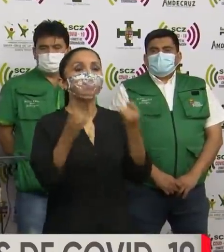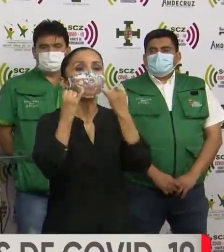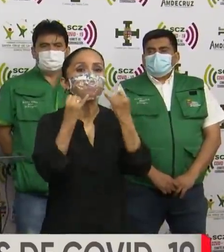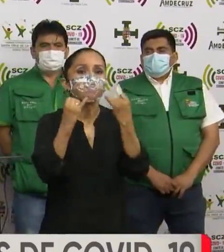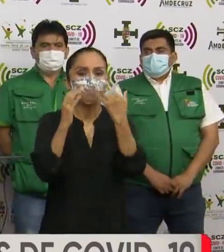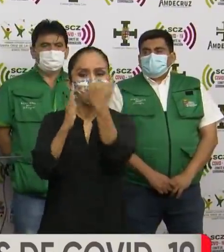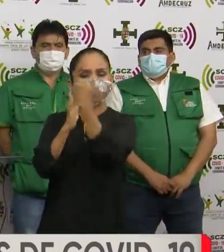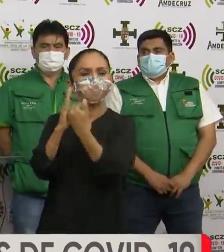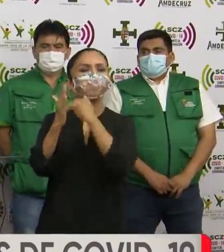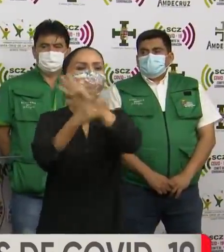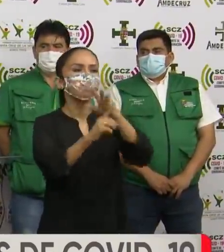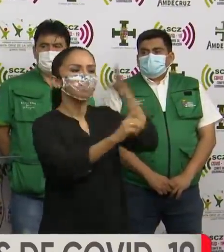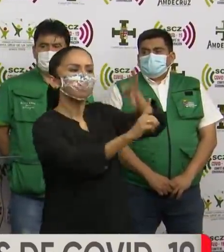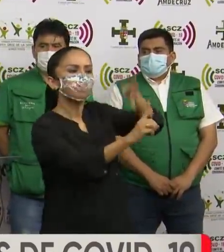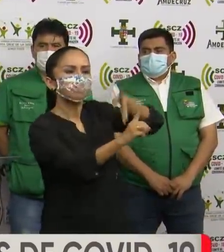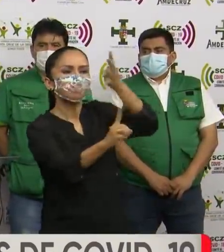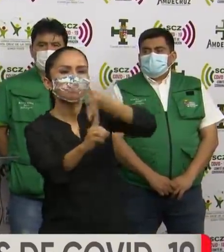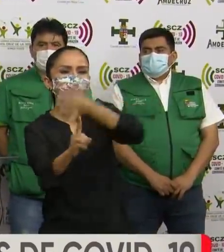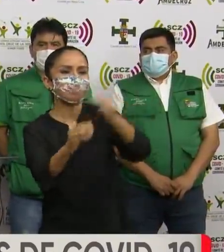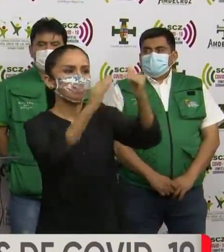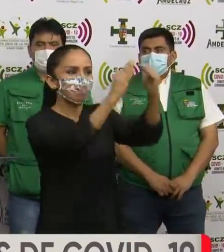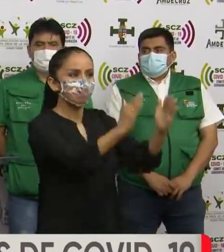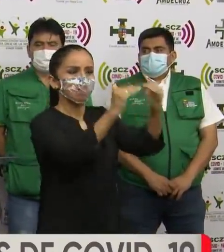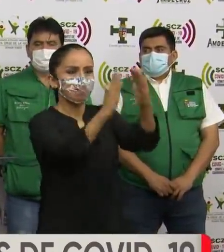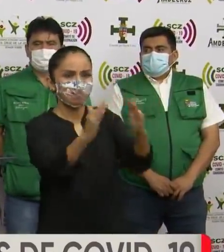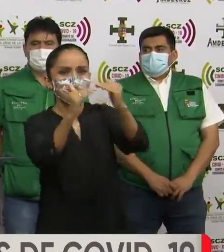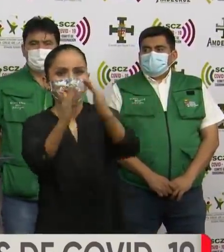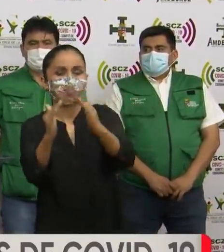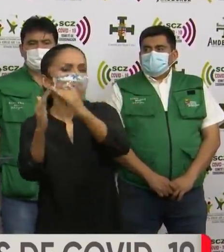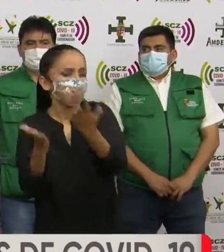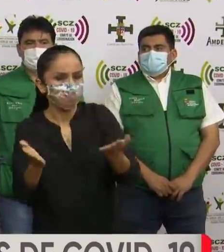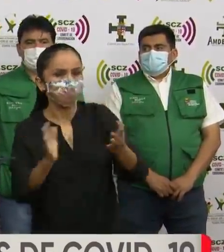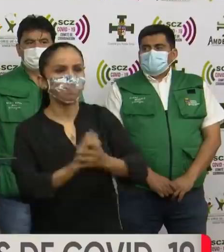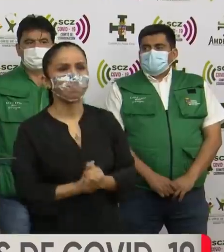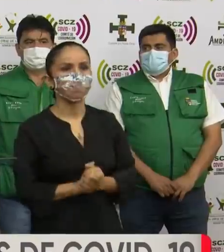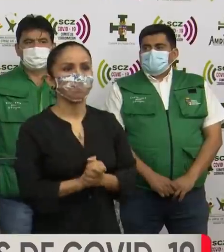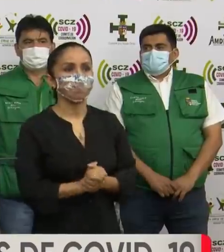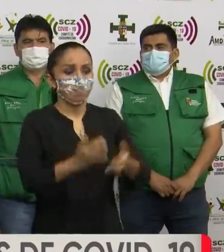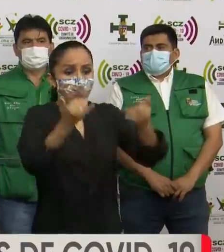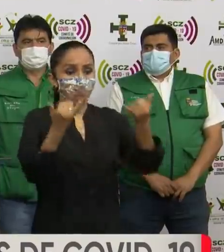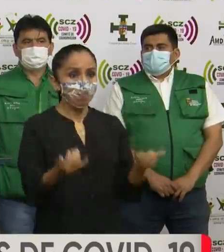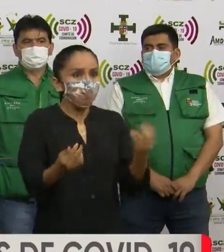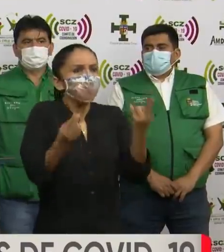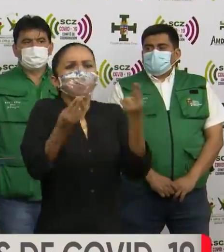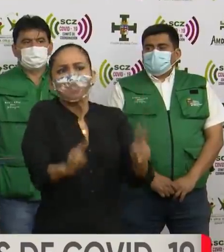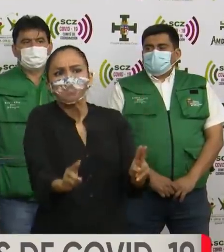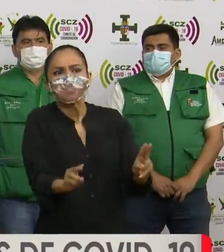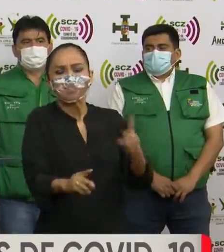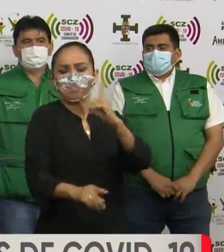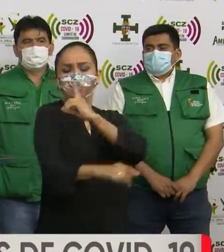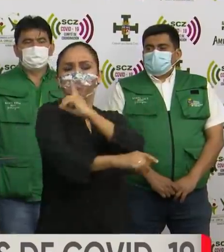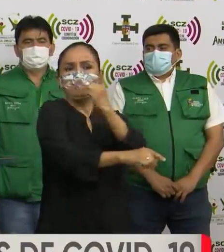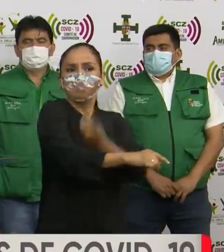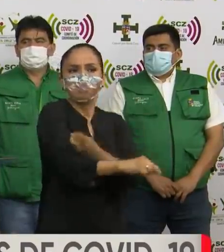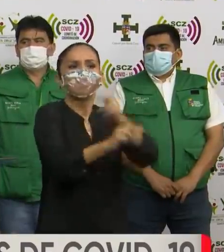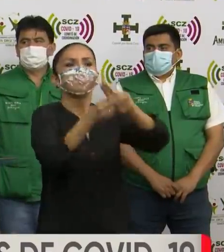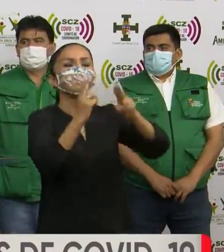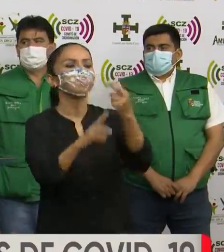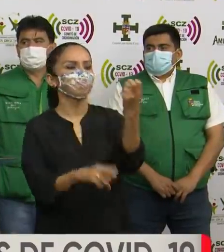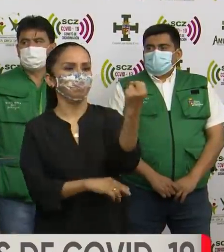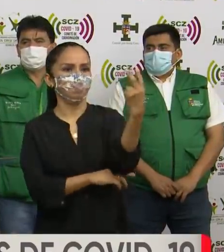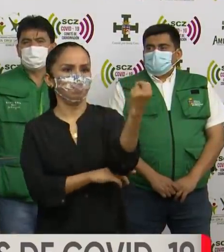del rastrillaje casa por casa. En este caso, lo que hoy día ocurrió en el distrito municipal número